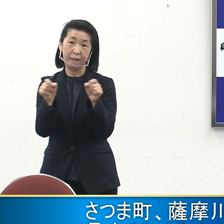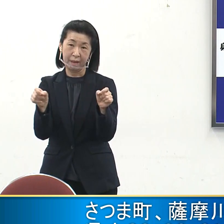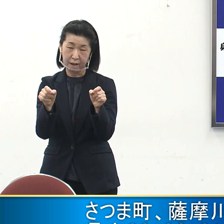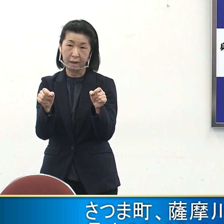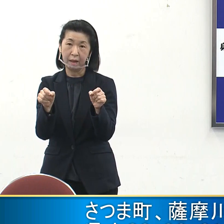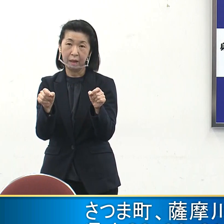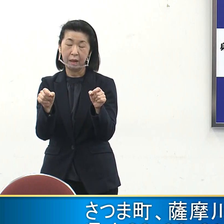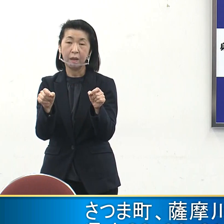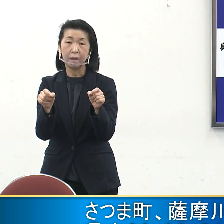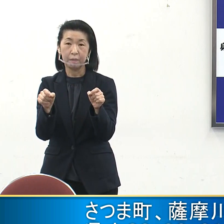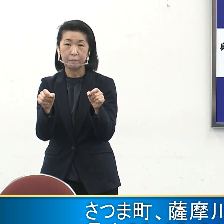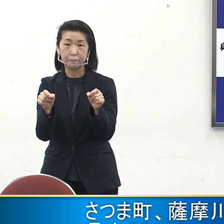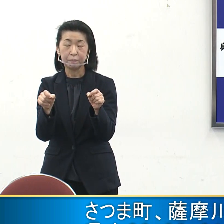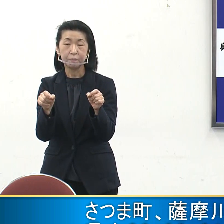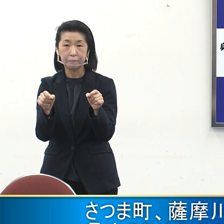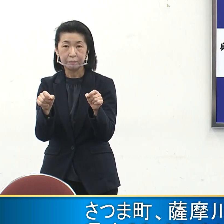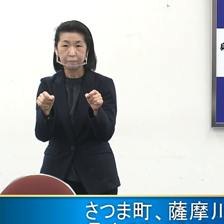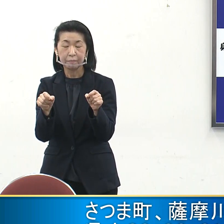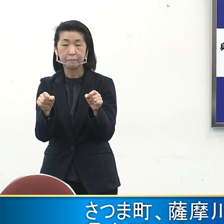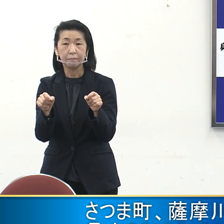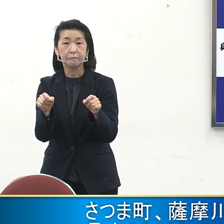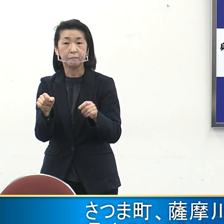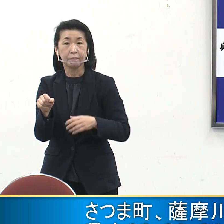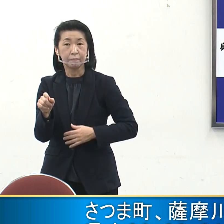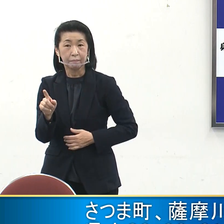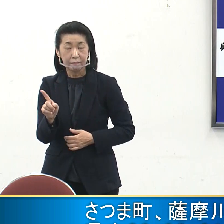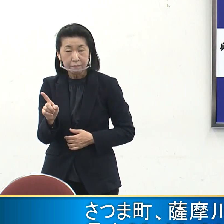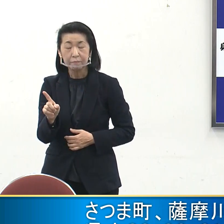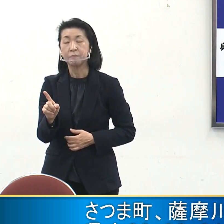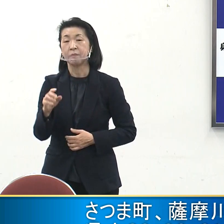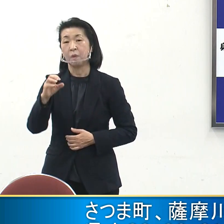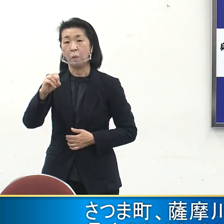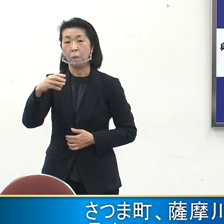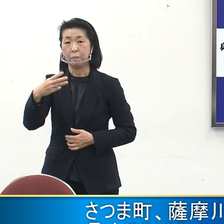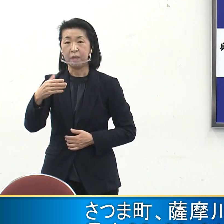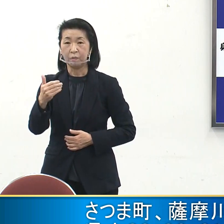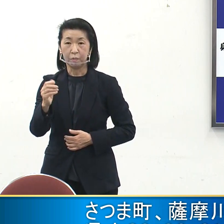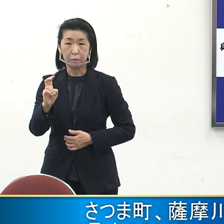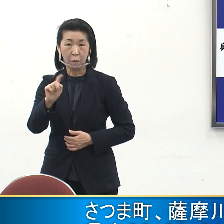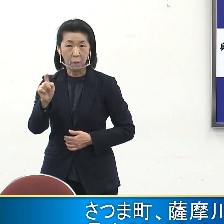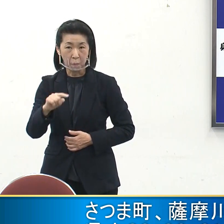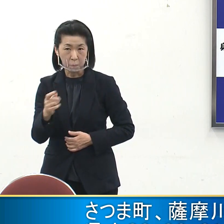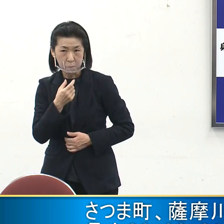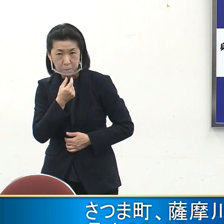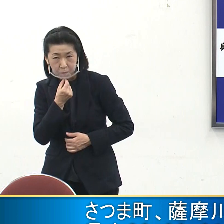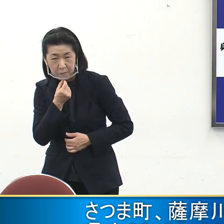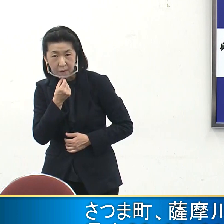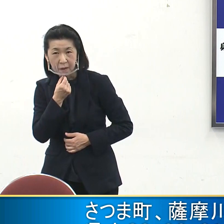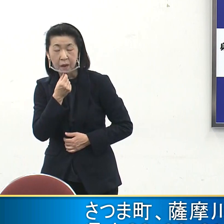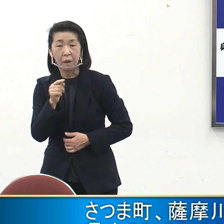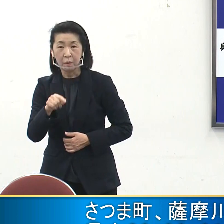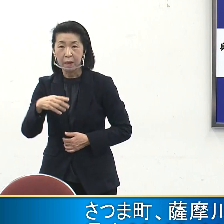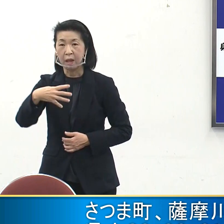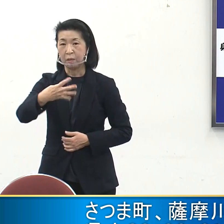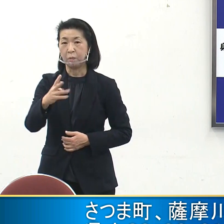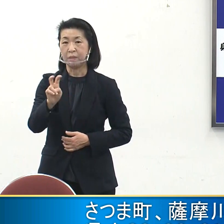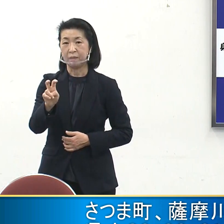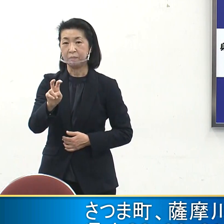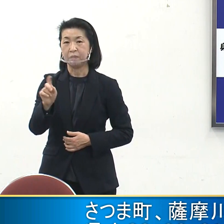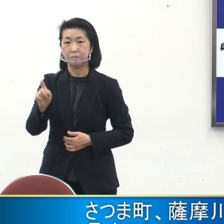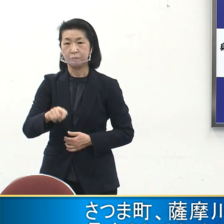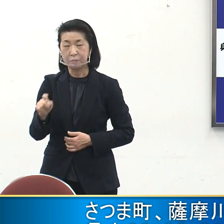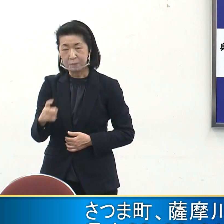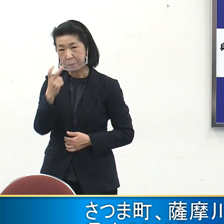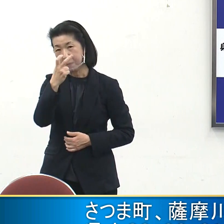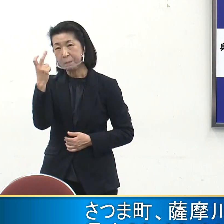陰性および解析不能、いわゆるオミクロン株疑いの方が420例確認されましたので公表